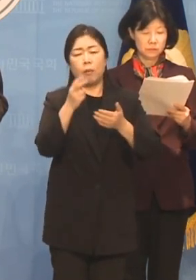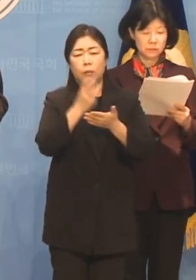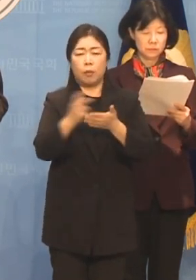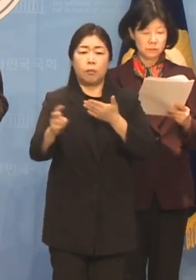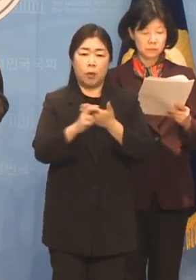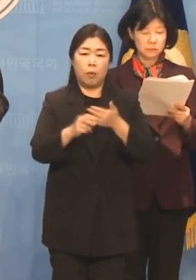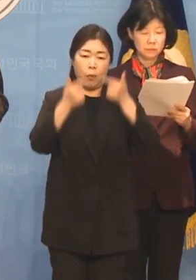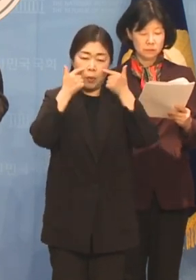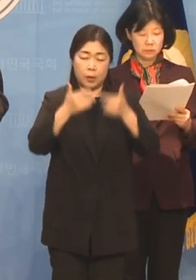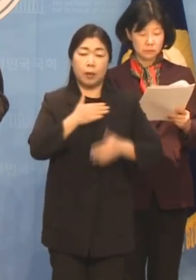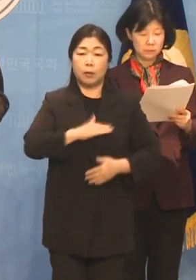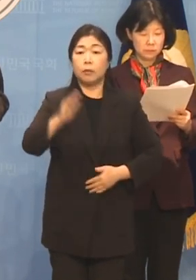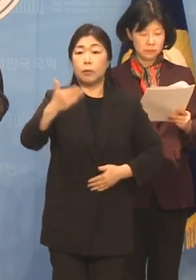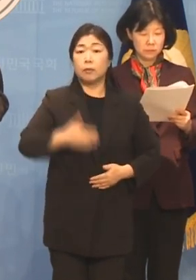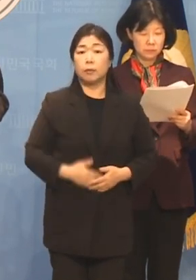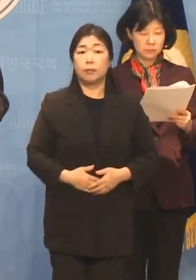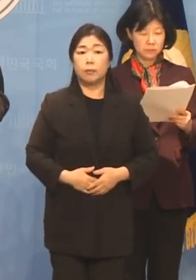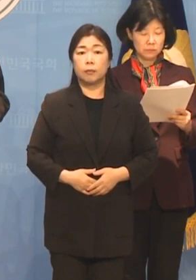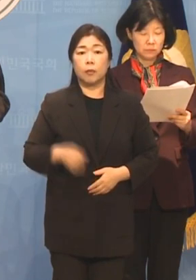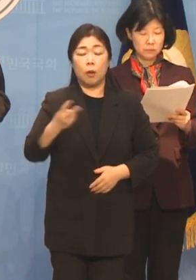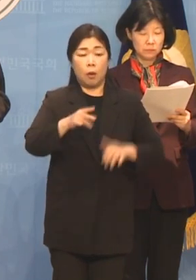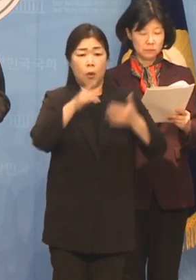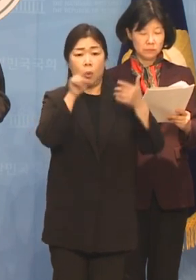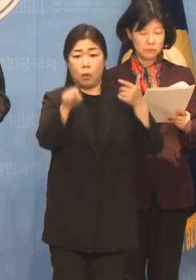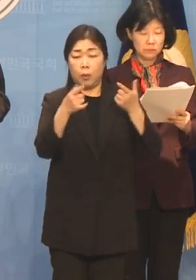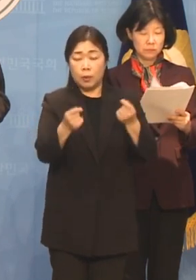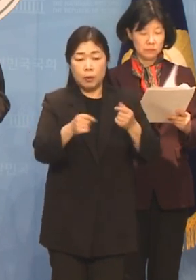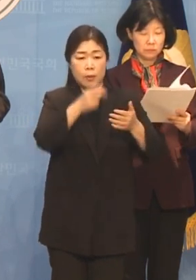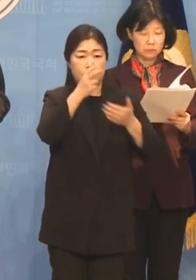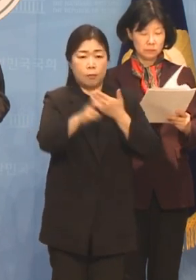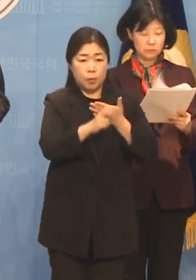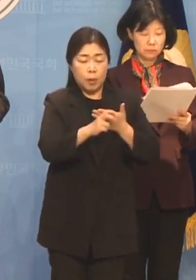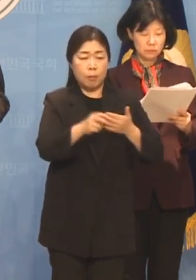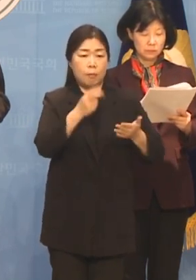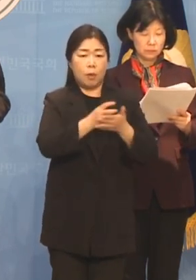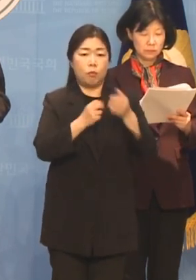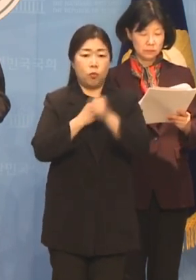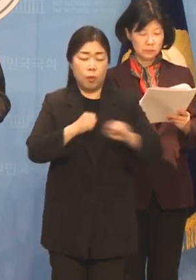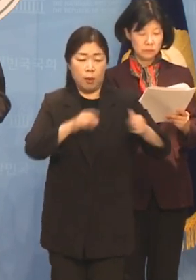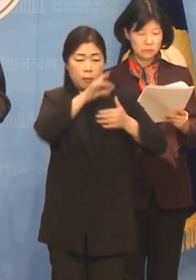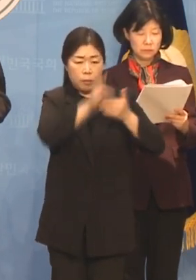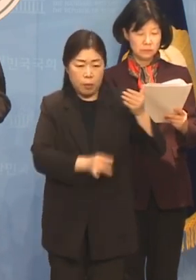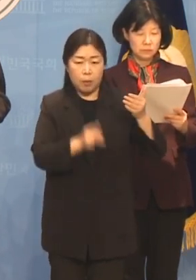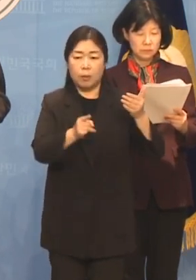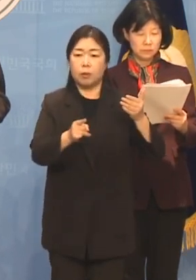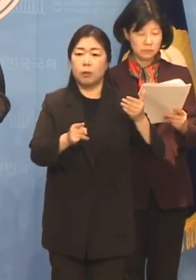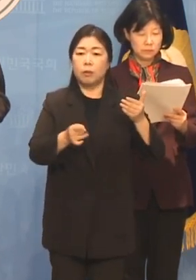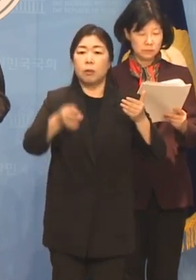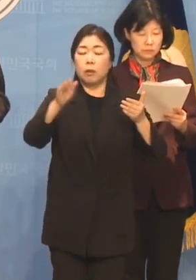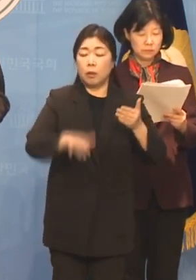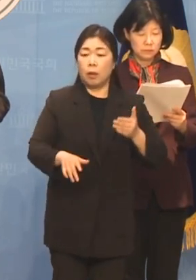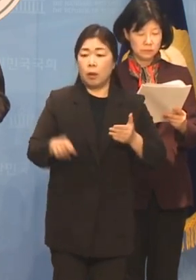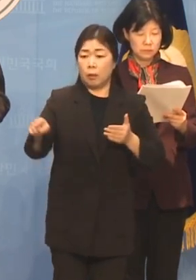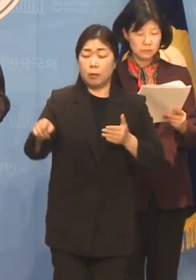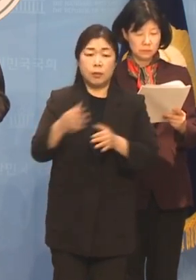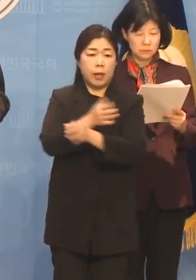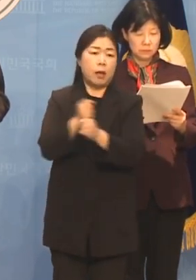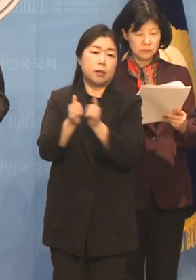있습니다. 그리고 이런 법규 위반으로 인해 발생한 손실은 고객에게 배상되어야 한다는 점